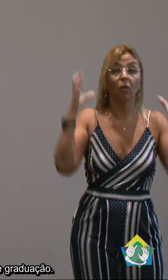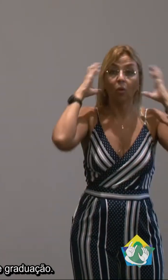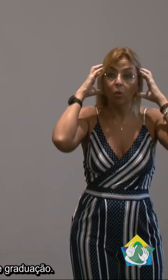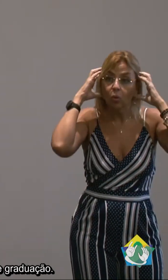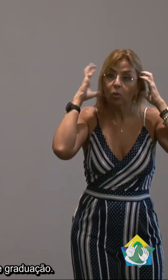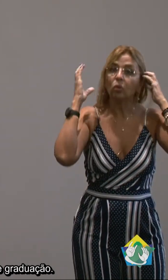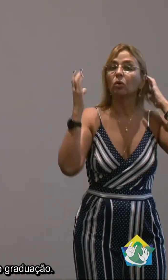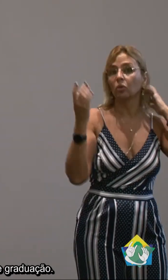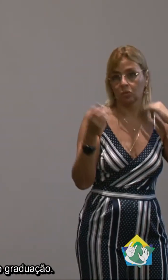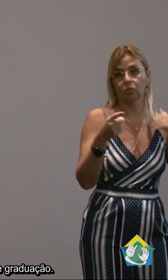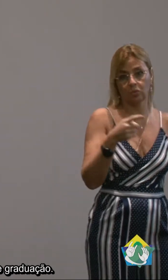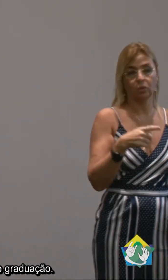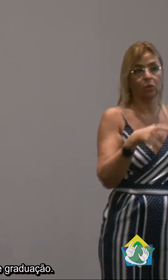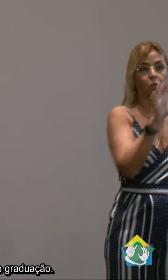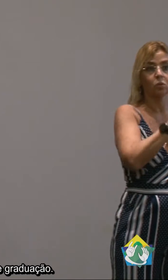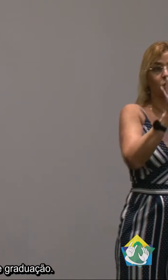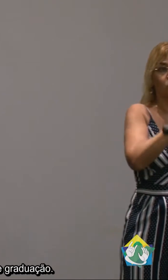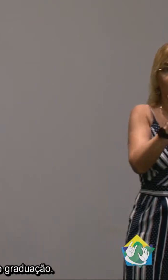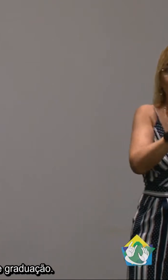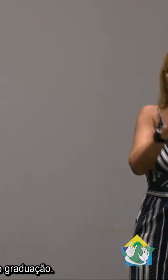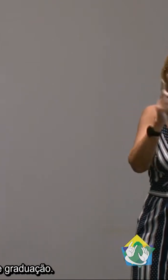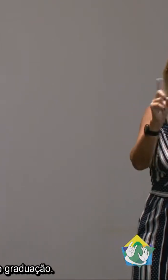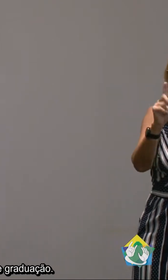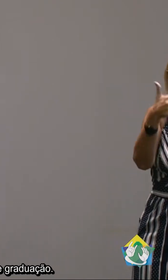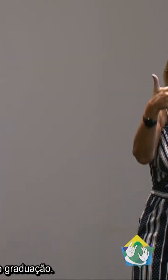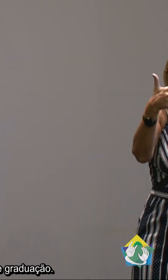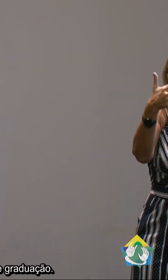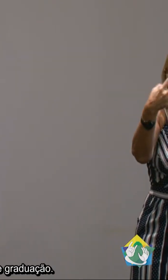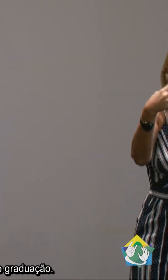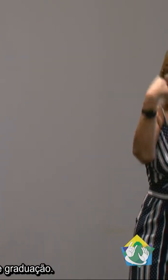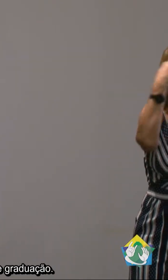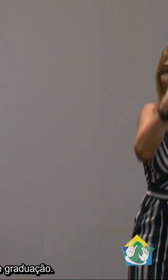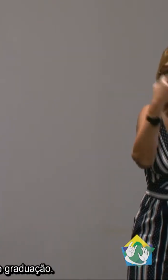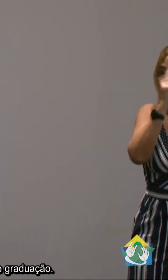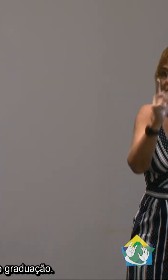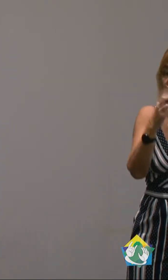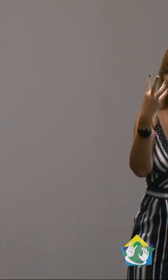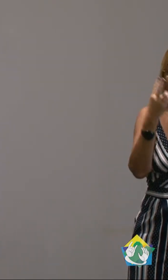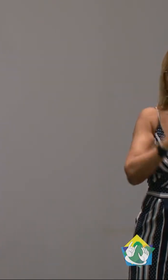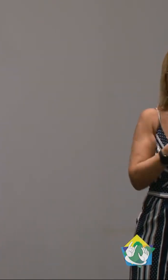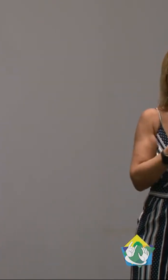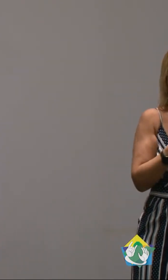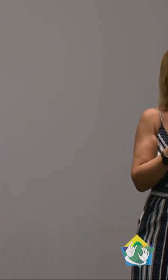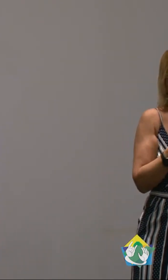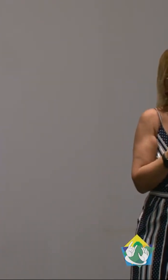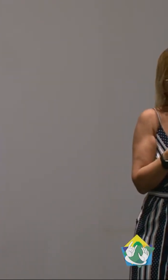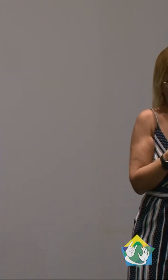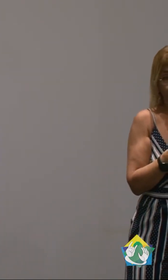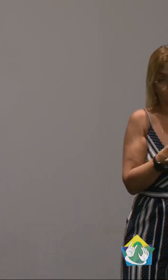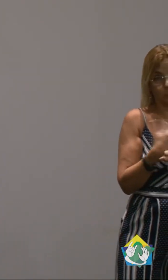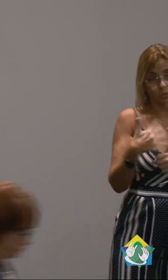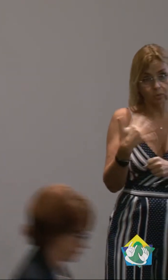médicos, enfermeiros, fonoaudiólogos, nos cursos de graduação. Eu estou lá